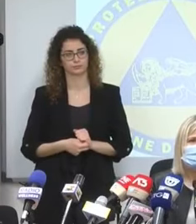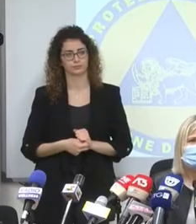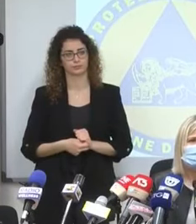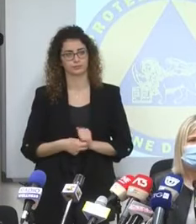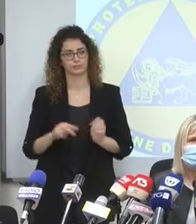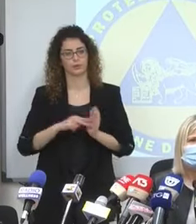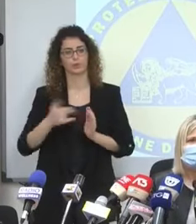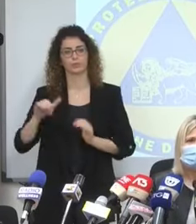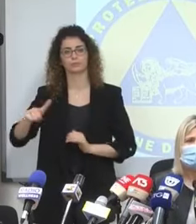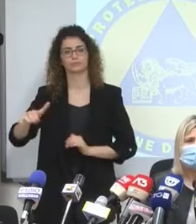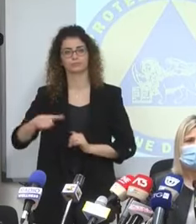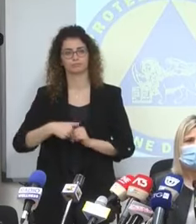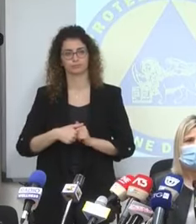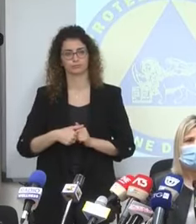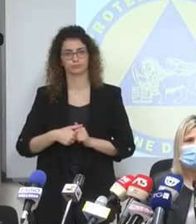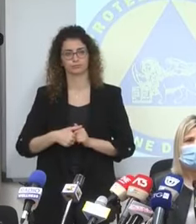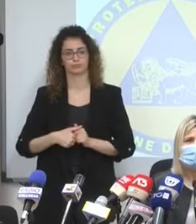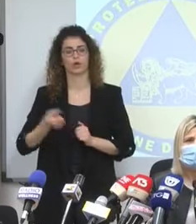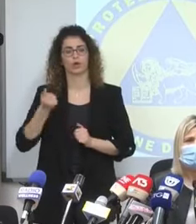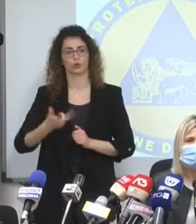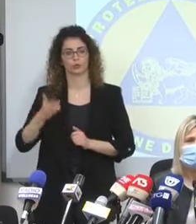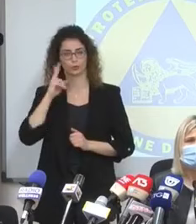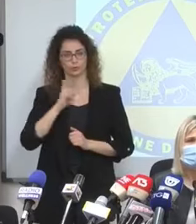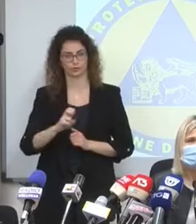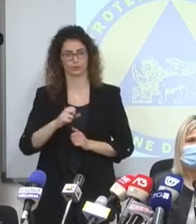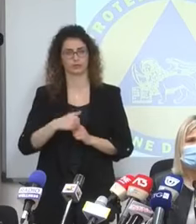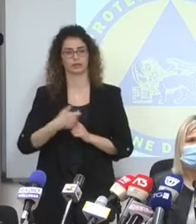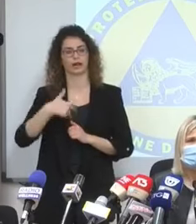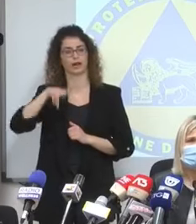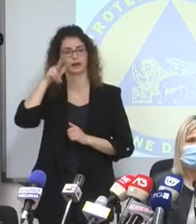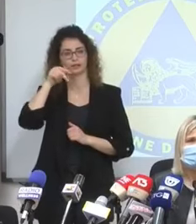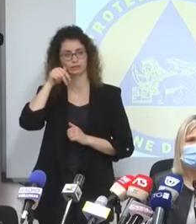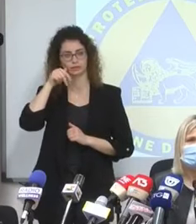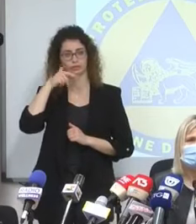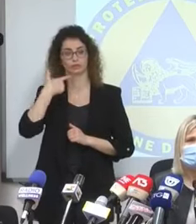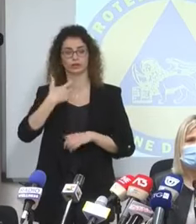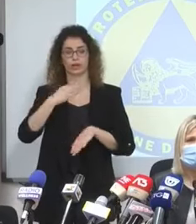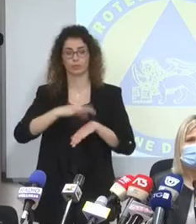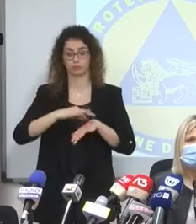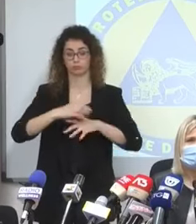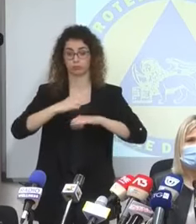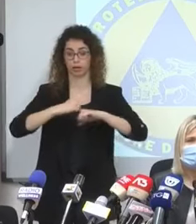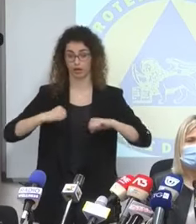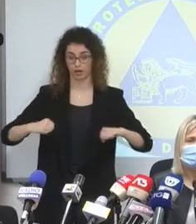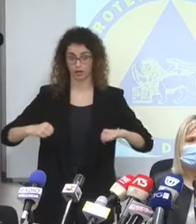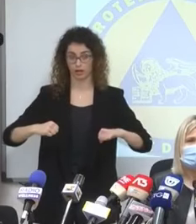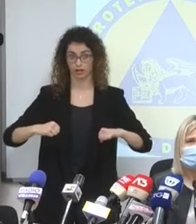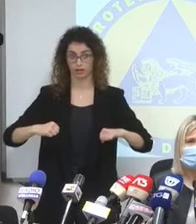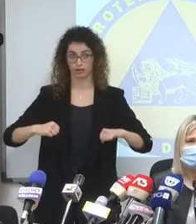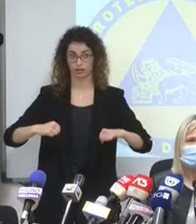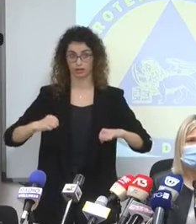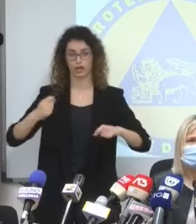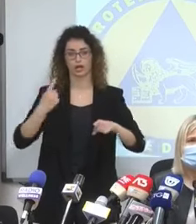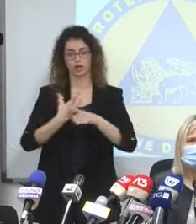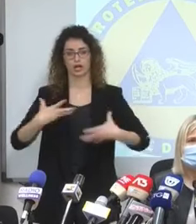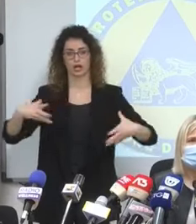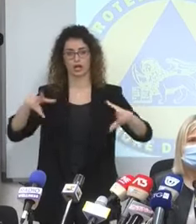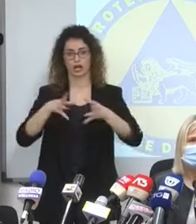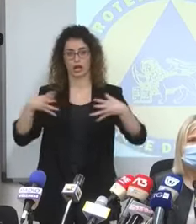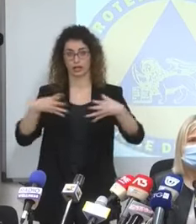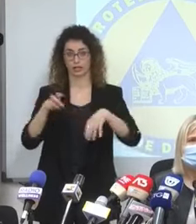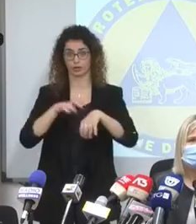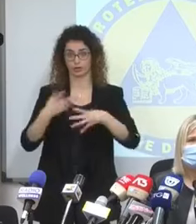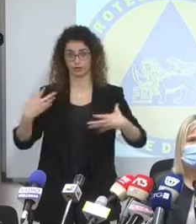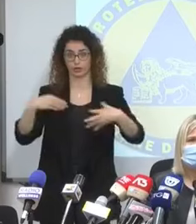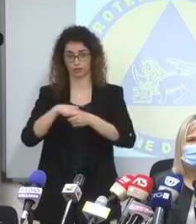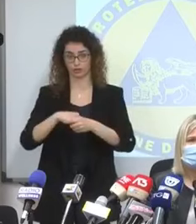anche al centralino e al numero verde, nel senso che questa signora è malata, è obesa e quindi rientrerebbe nelle categorie